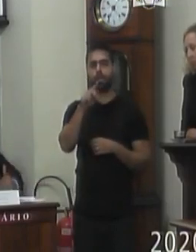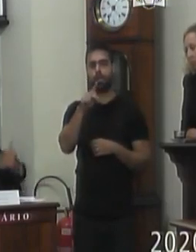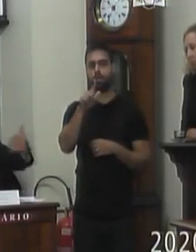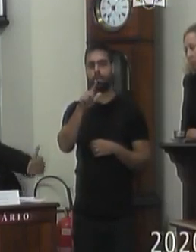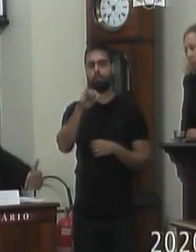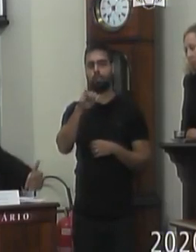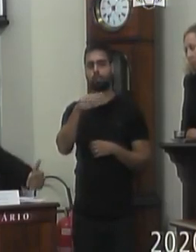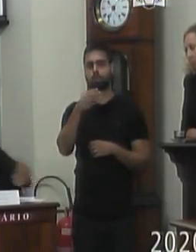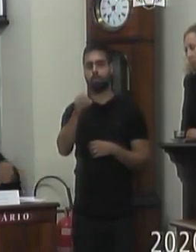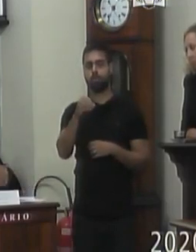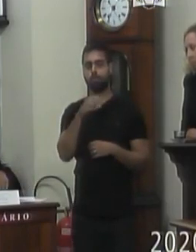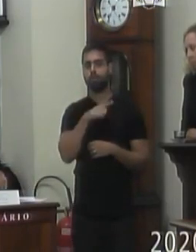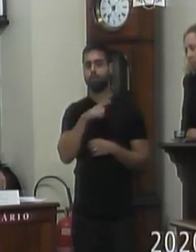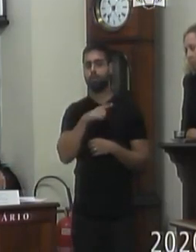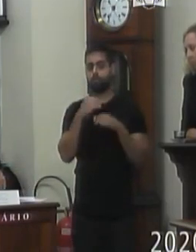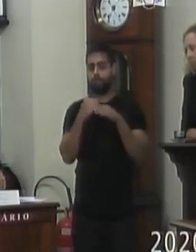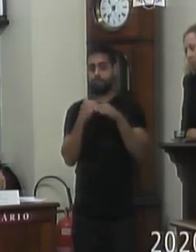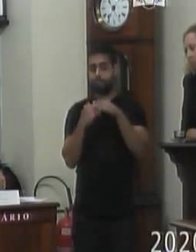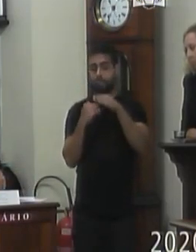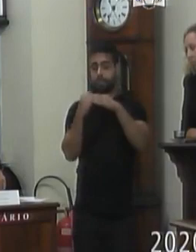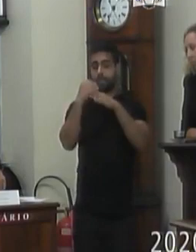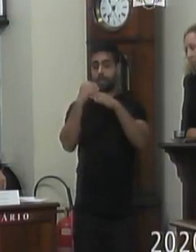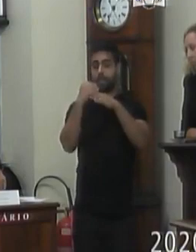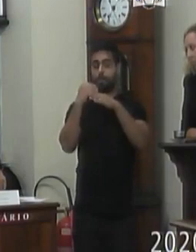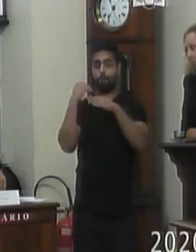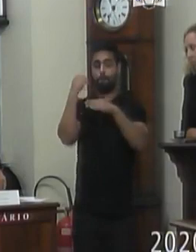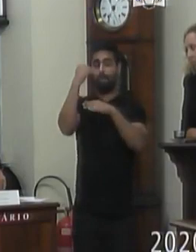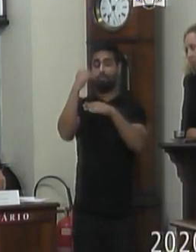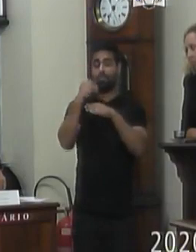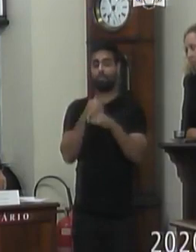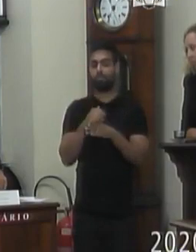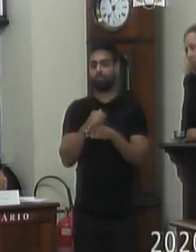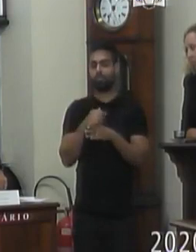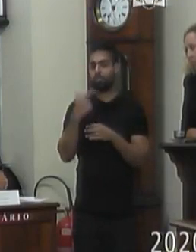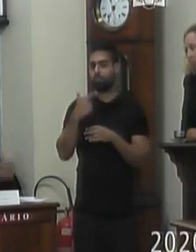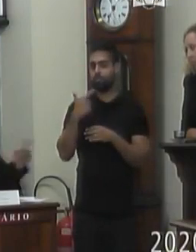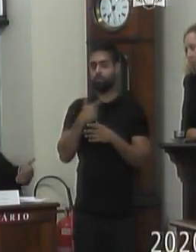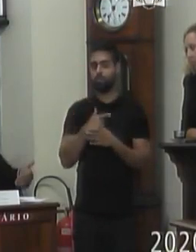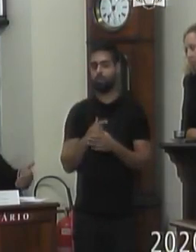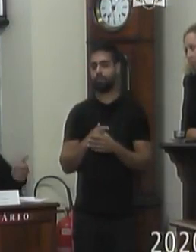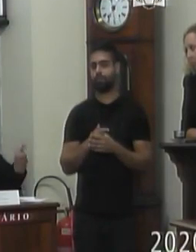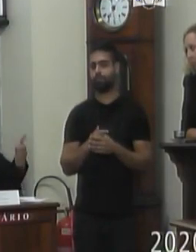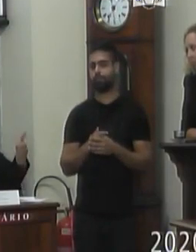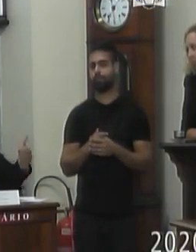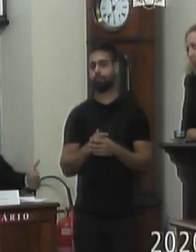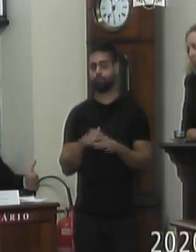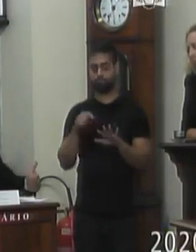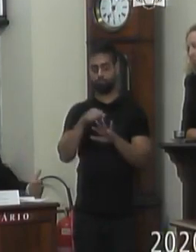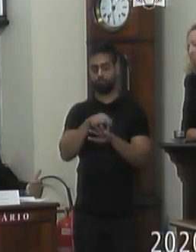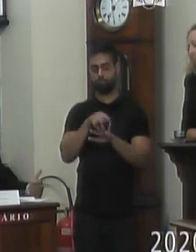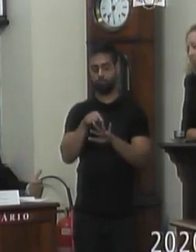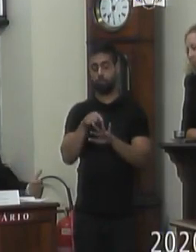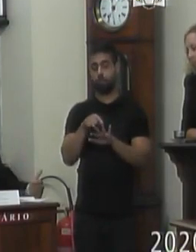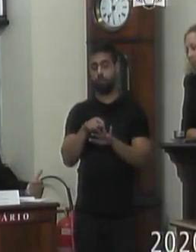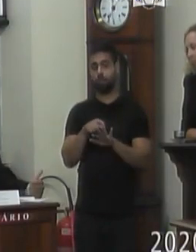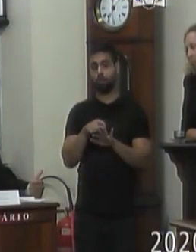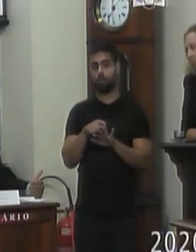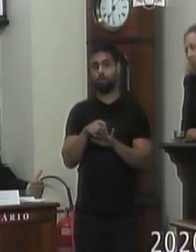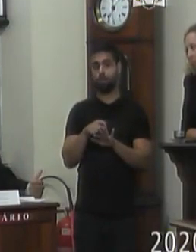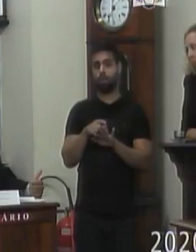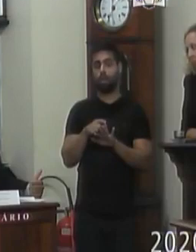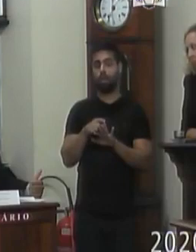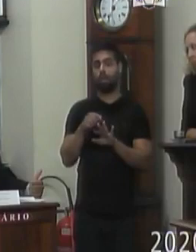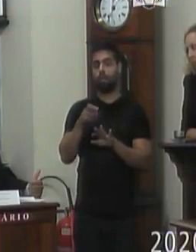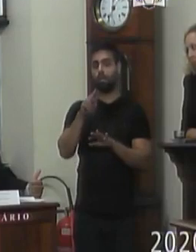que passou do teto e aqui no CALC ainda não está contemplado. E eu vou falar as outras. Regularidade perante o Poder